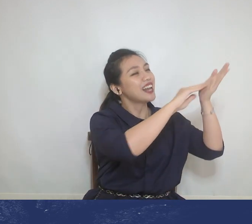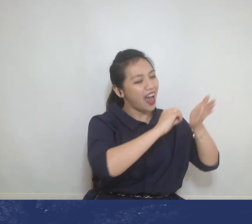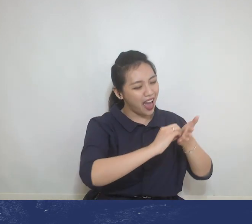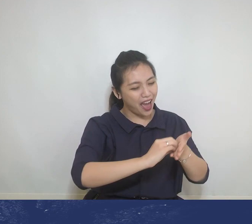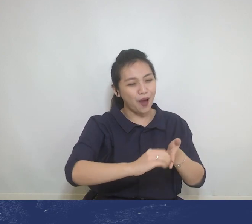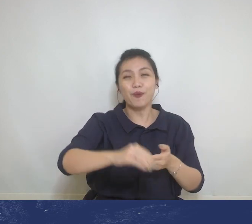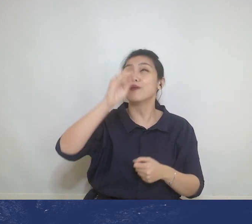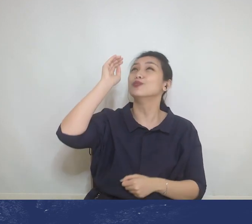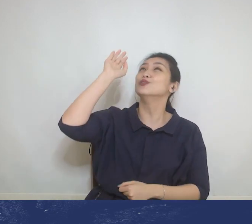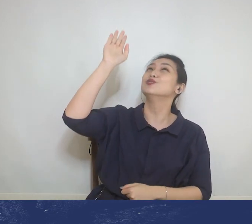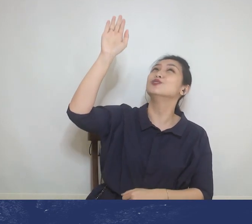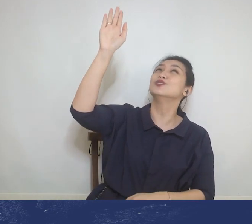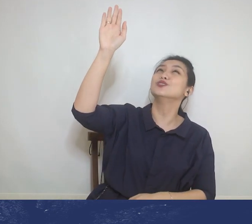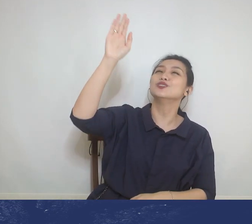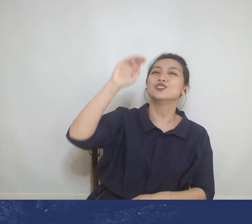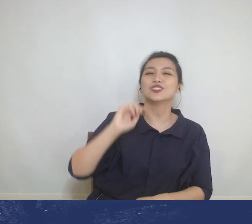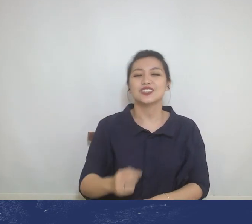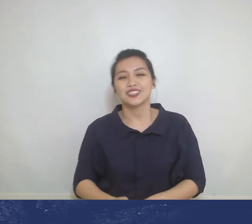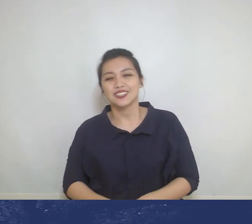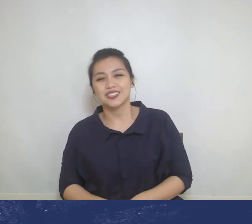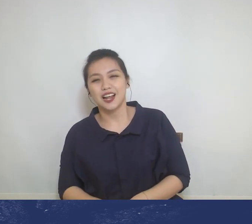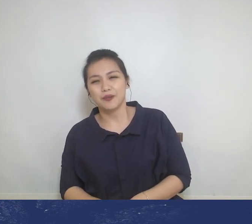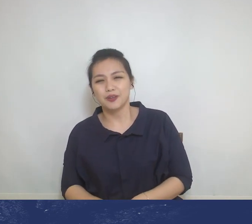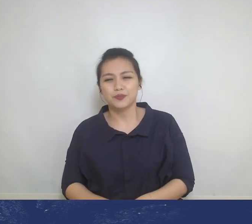Mulutku memuji namamu,